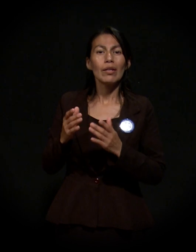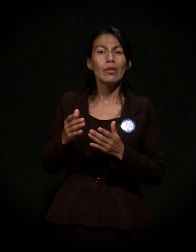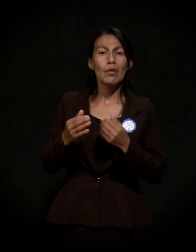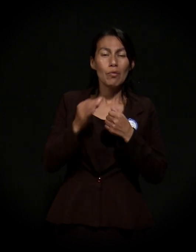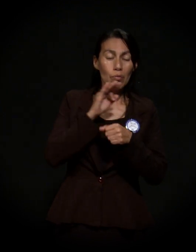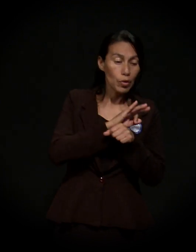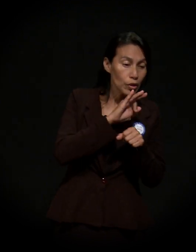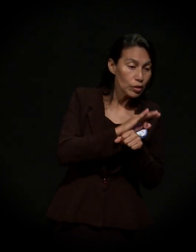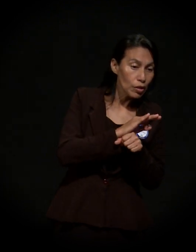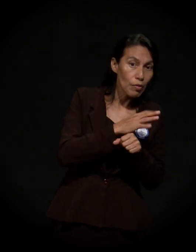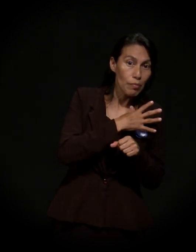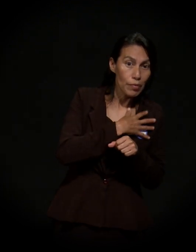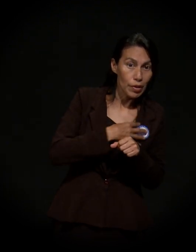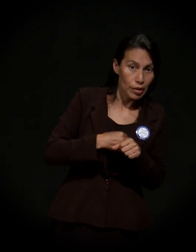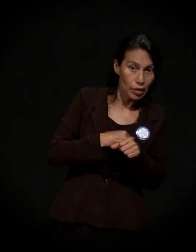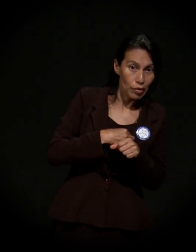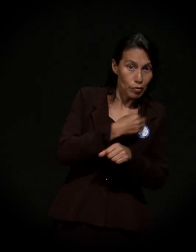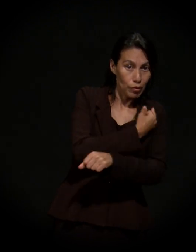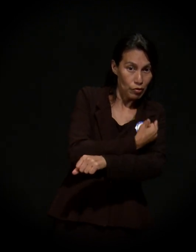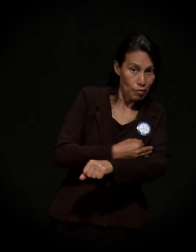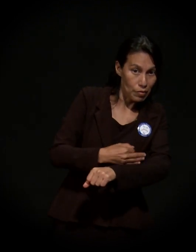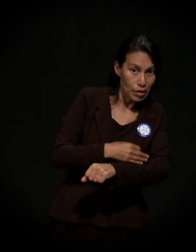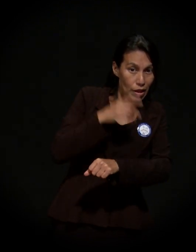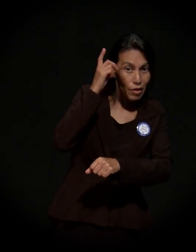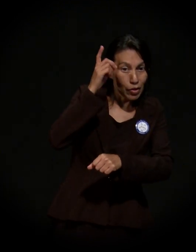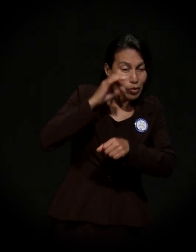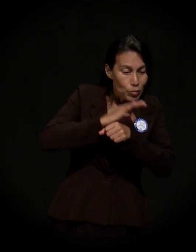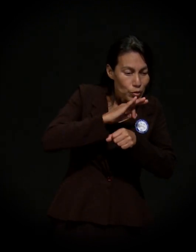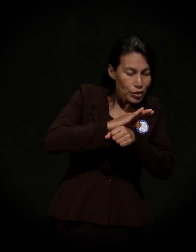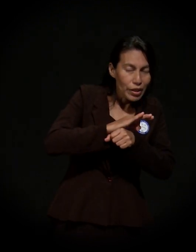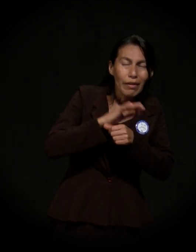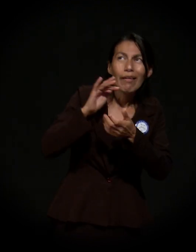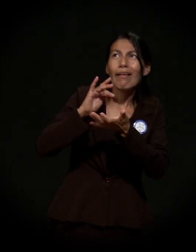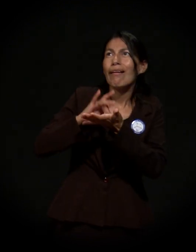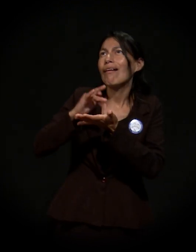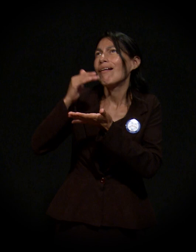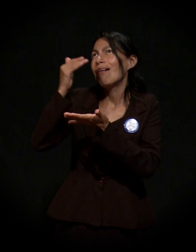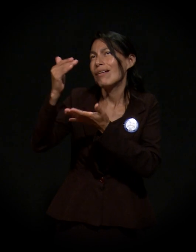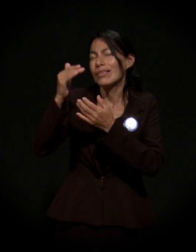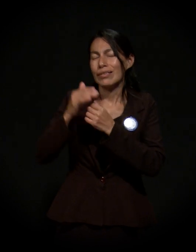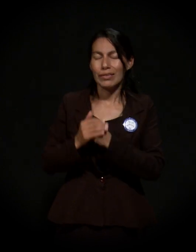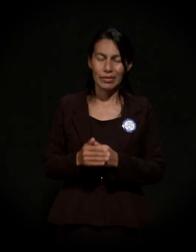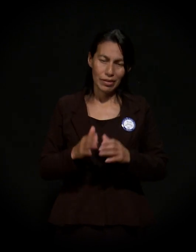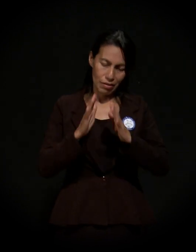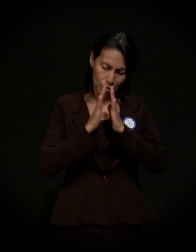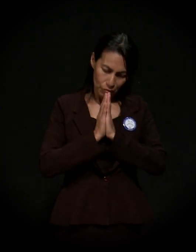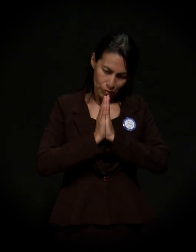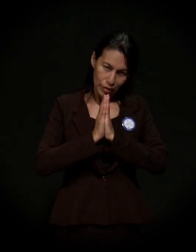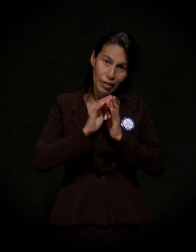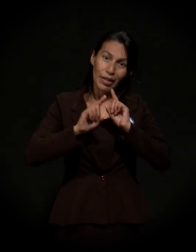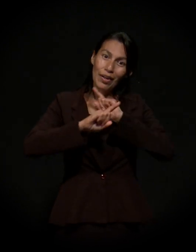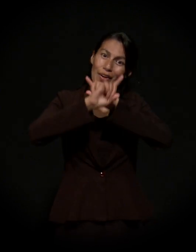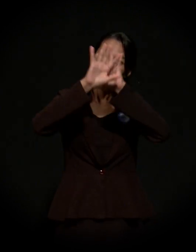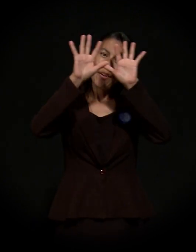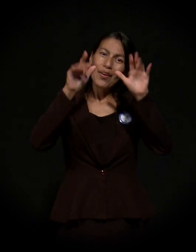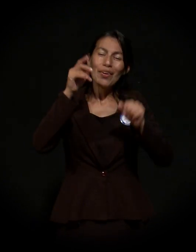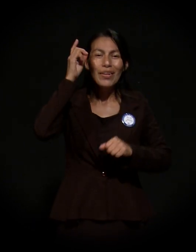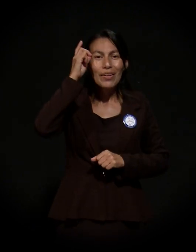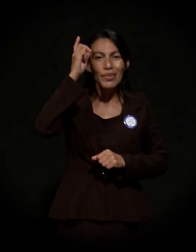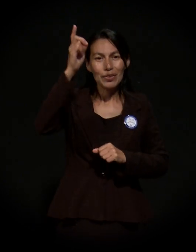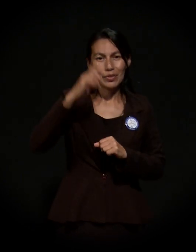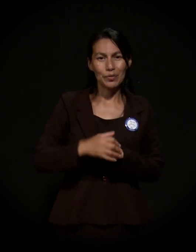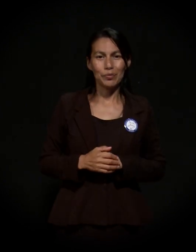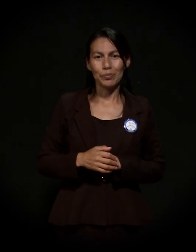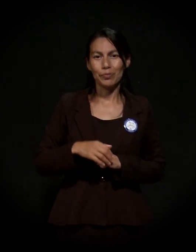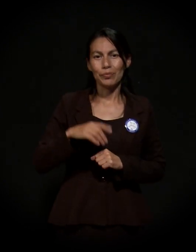el cuidado y protección para mi hijo y toda mi familia. Amén, gloria a Dios.